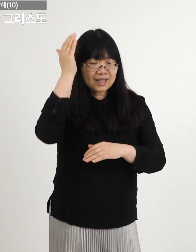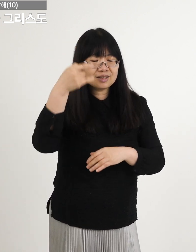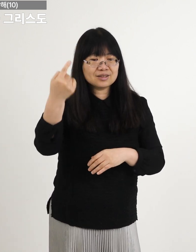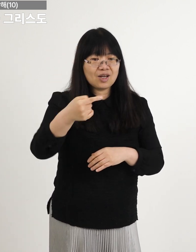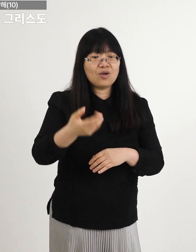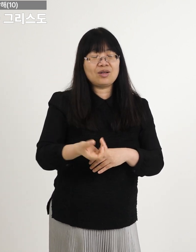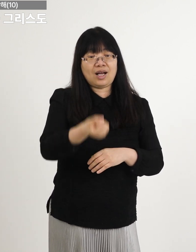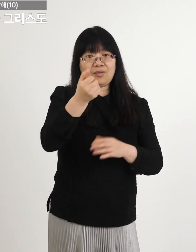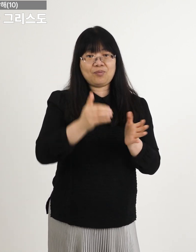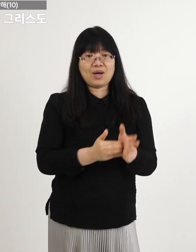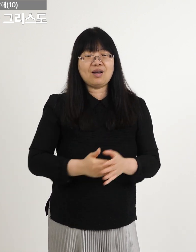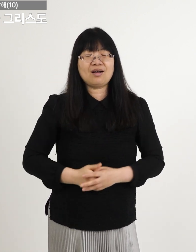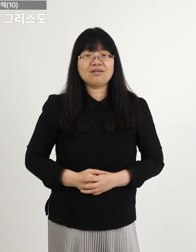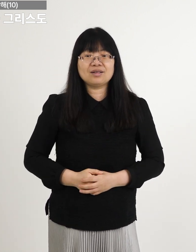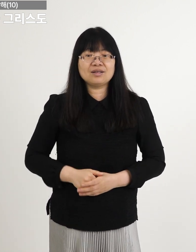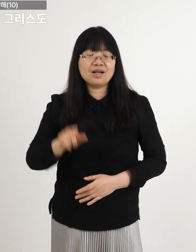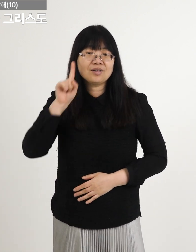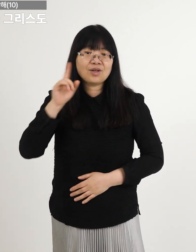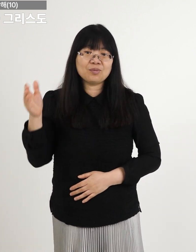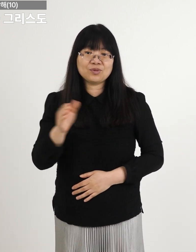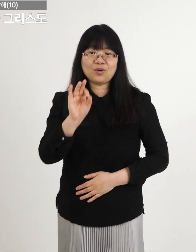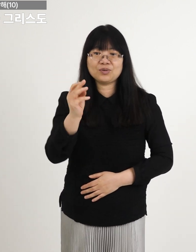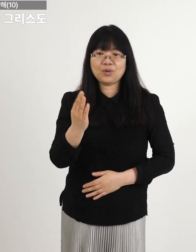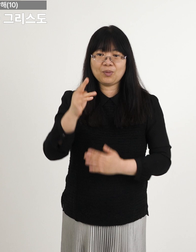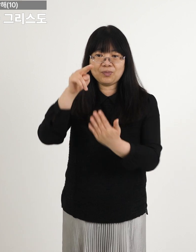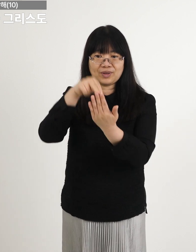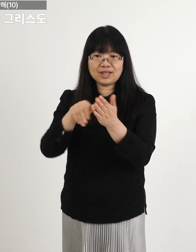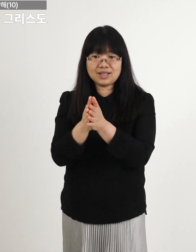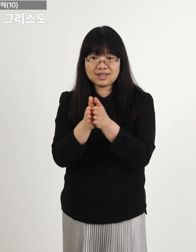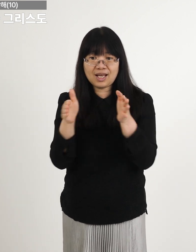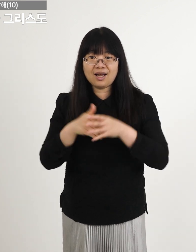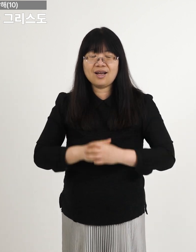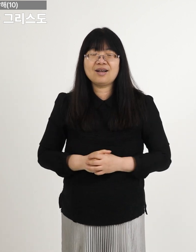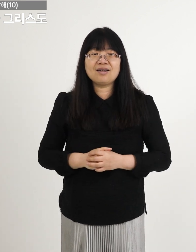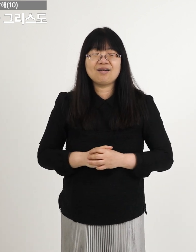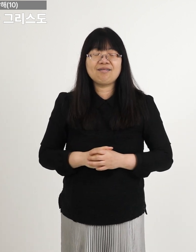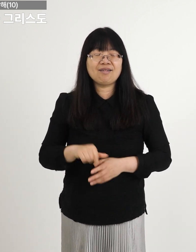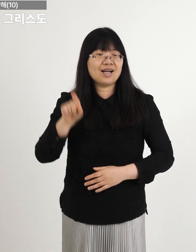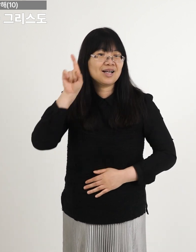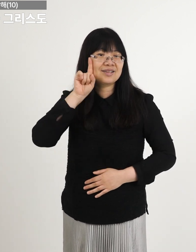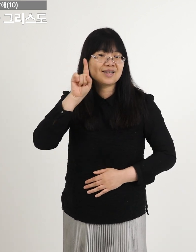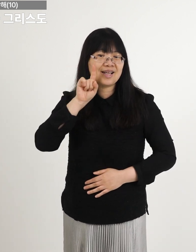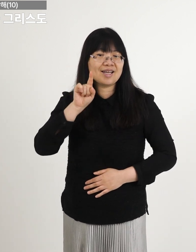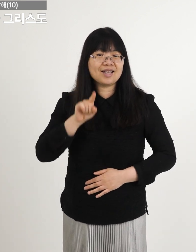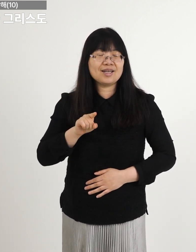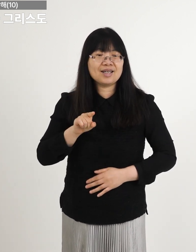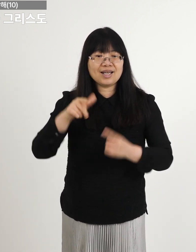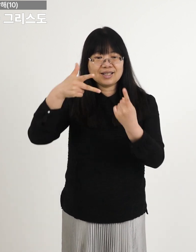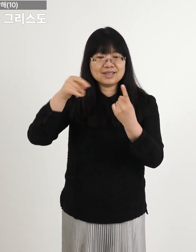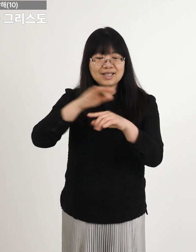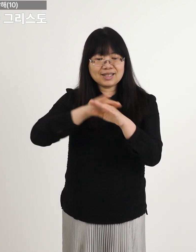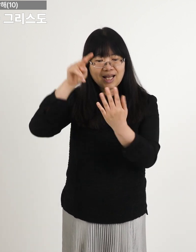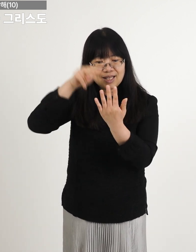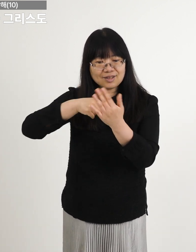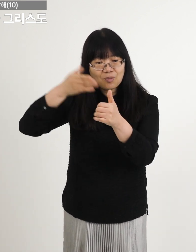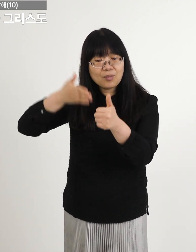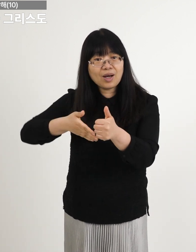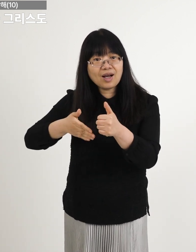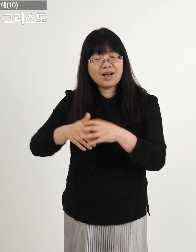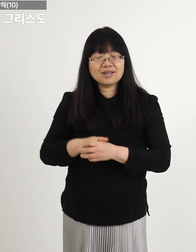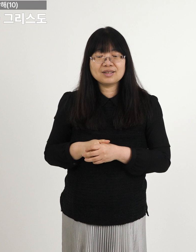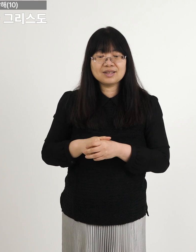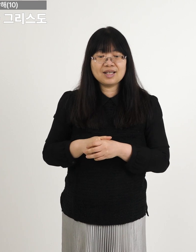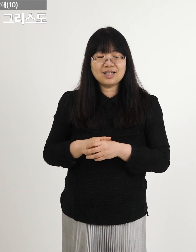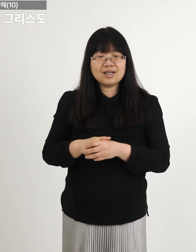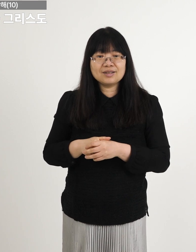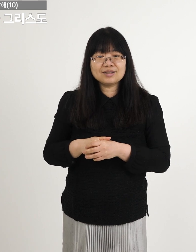여러분 이제 내일부터 욥기를 읽으실 텐데 내일 1장을 잘 보시면 요